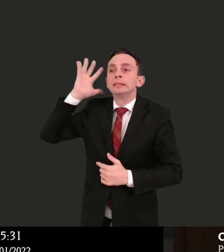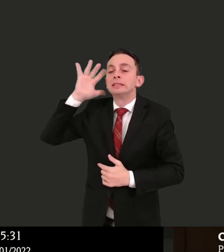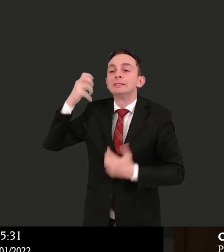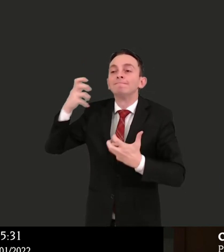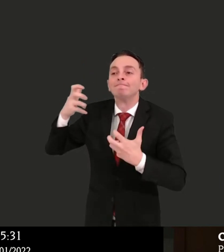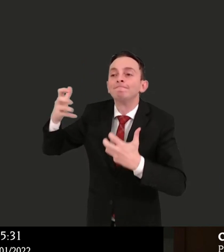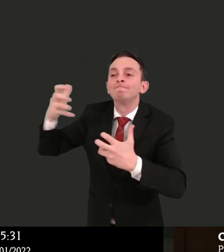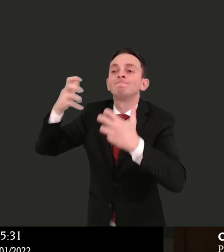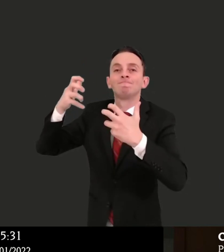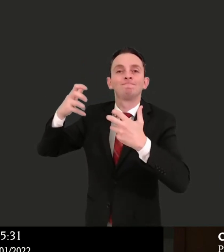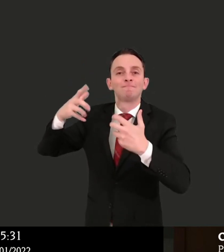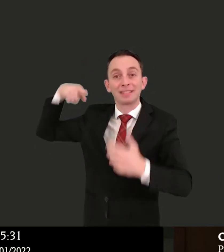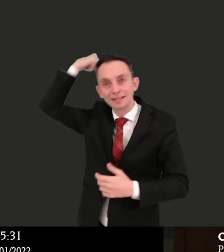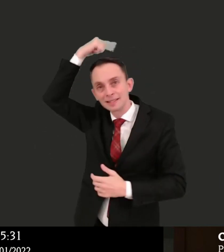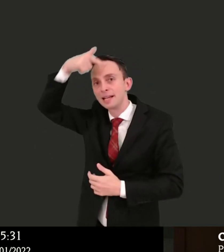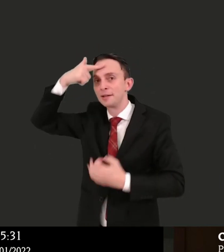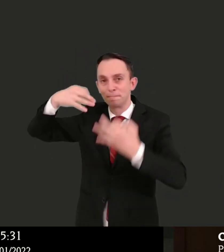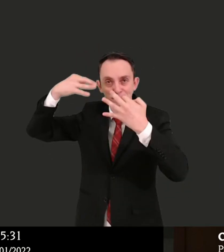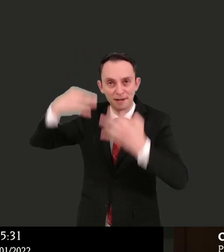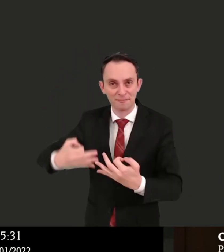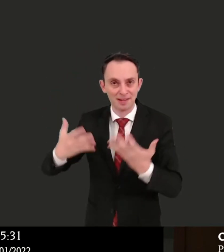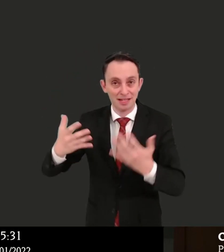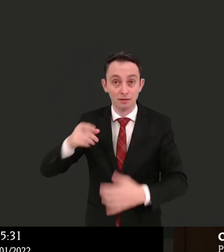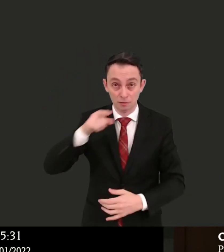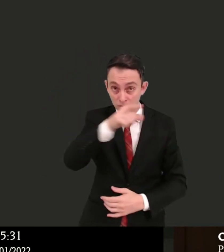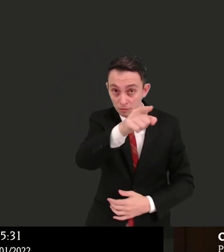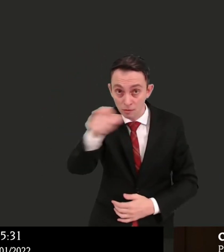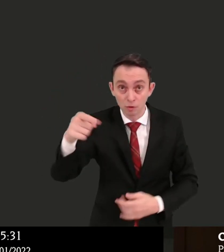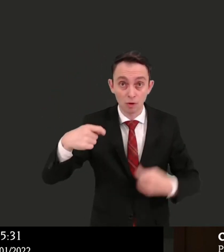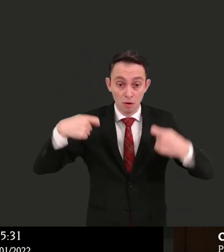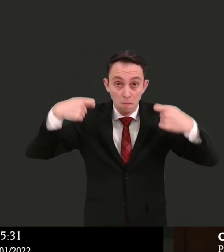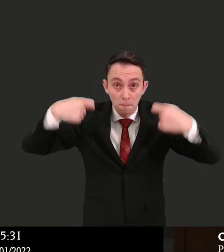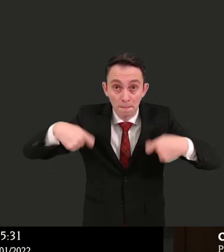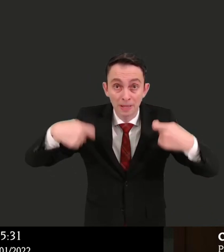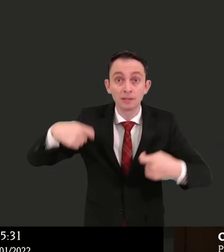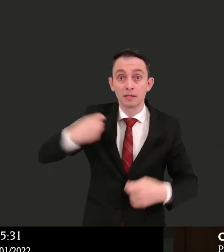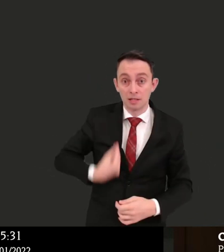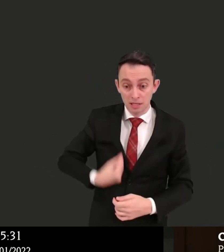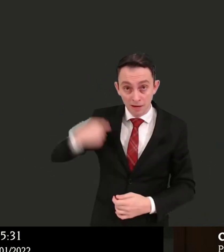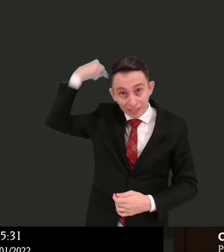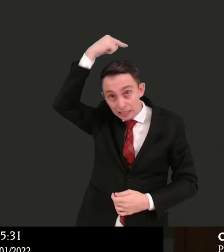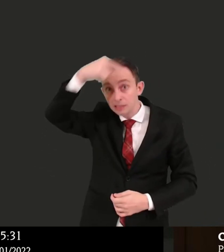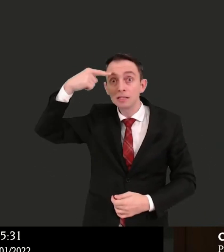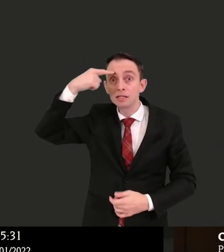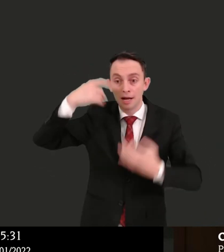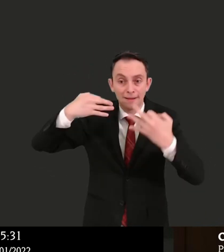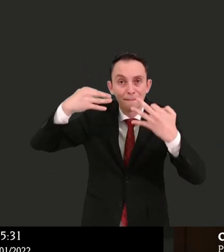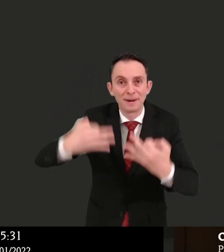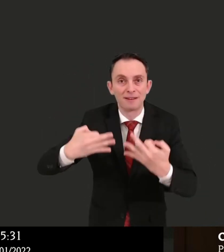precisamos de ser santos. E essa proposta era absolutamente impossível.